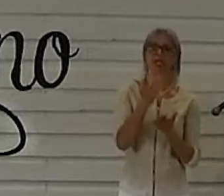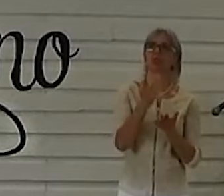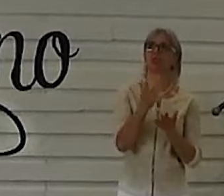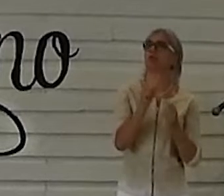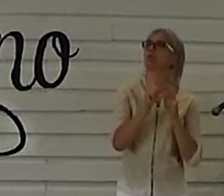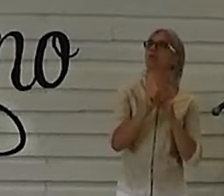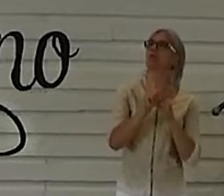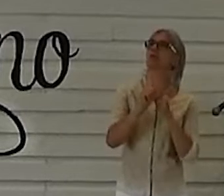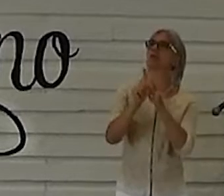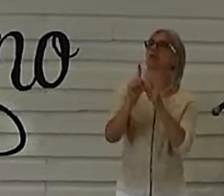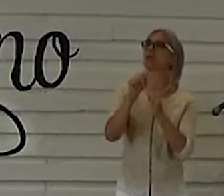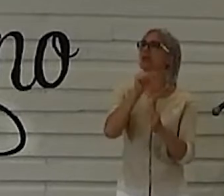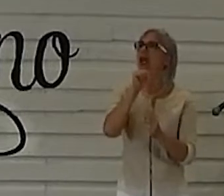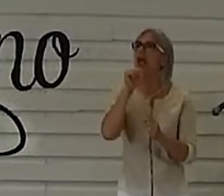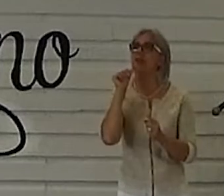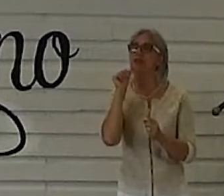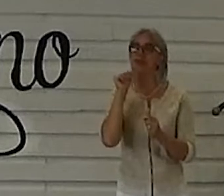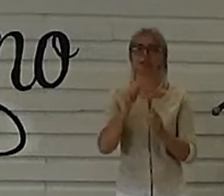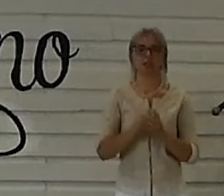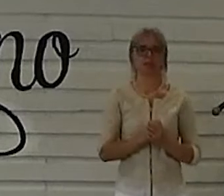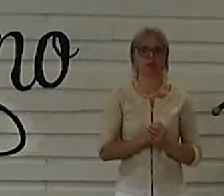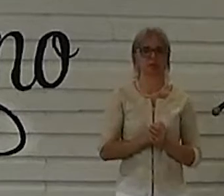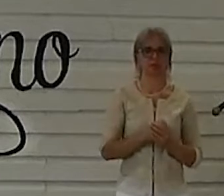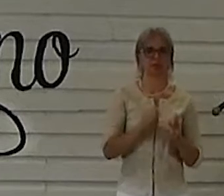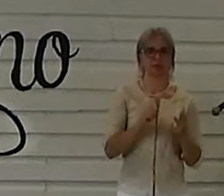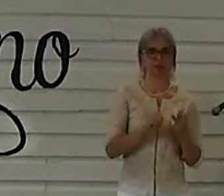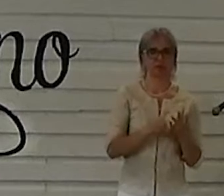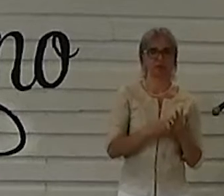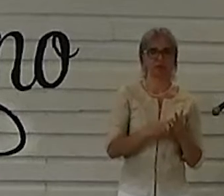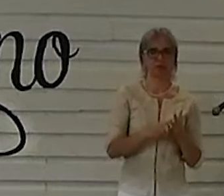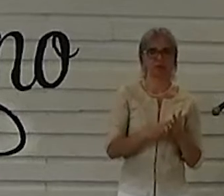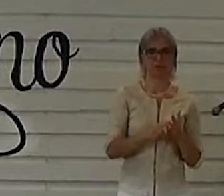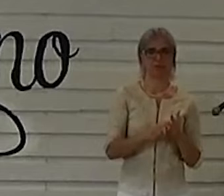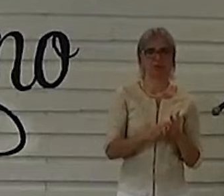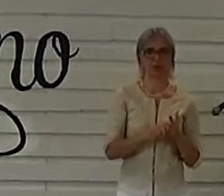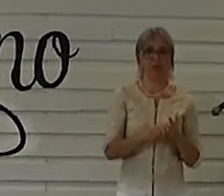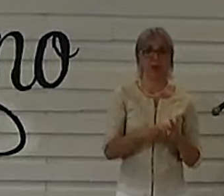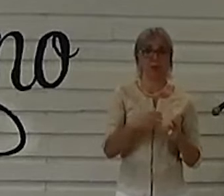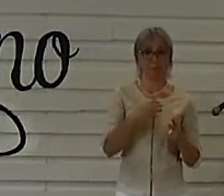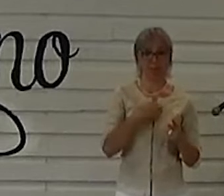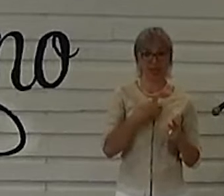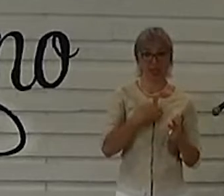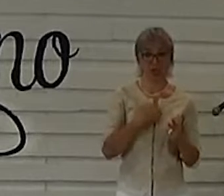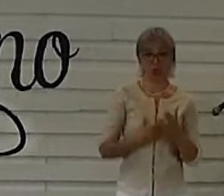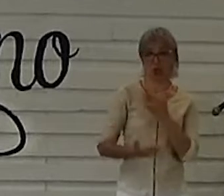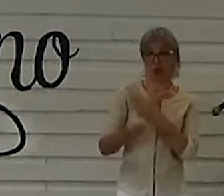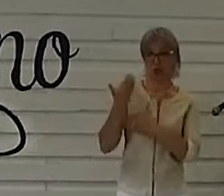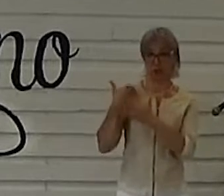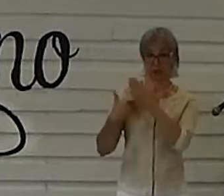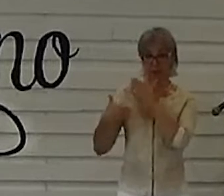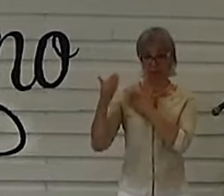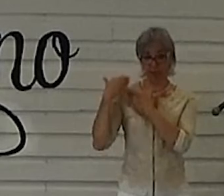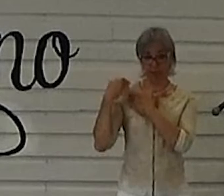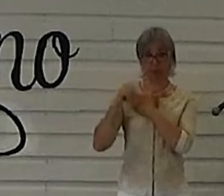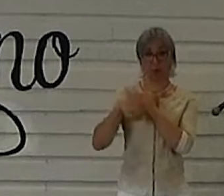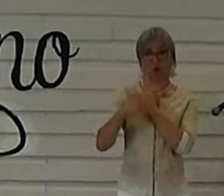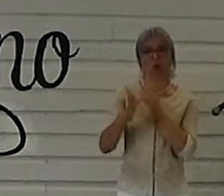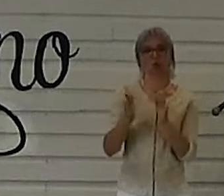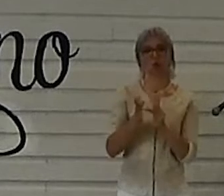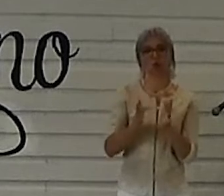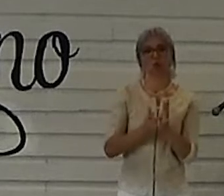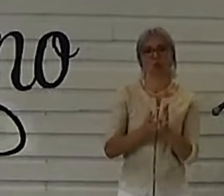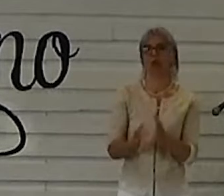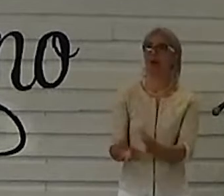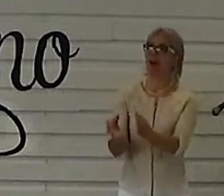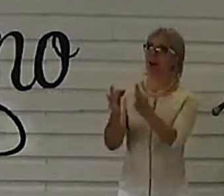Essere stati dei peccatori. Gesù è venuto a salvare i peccatori, non i santi. Chi